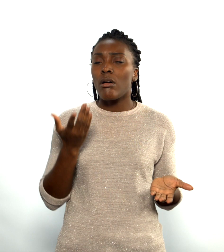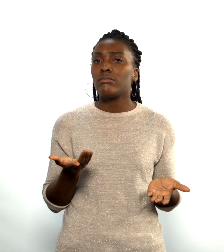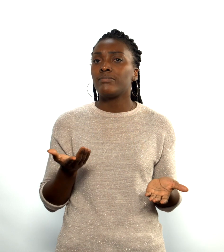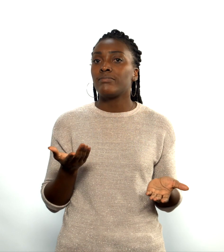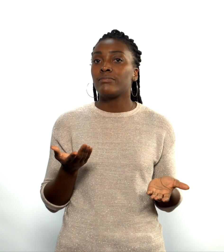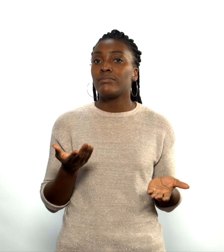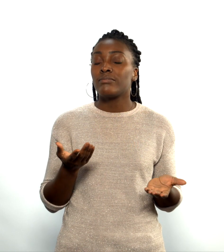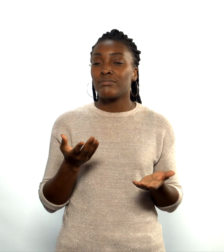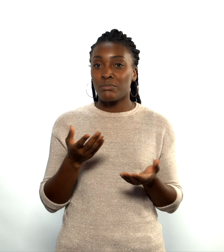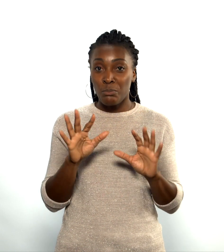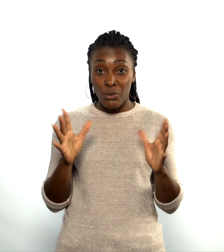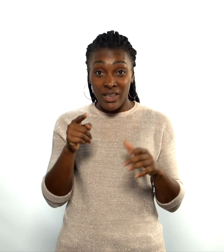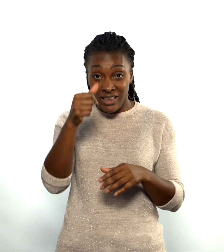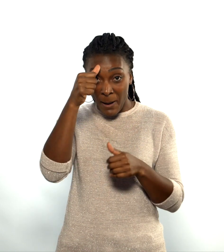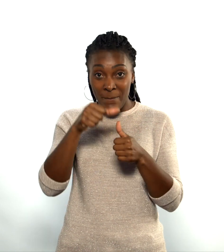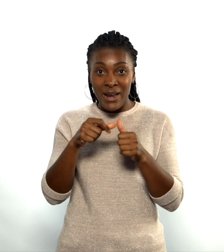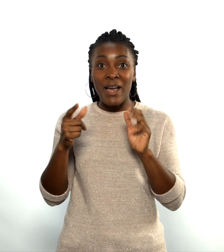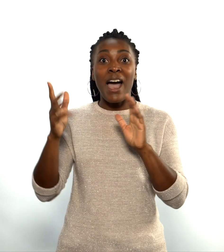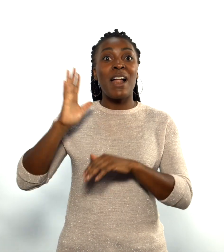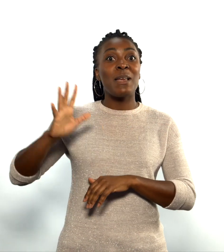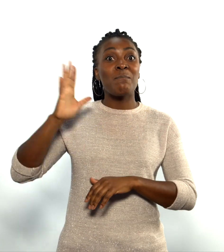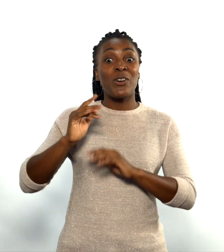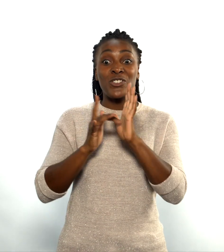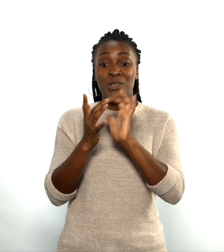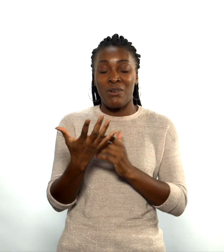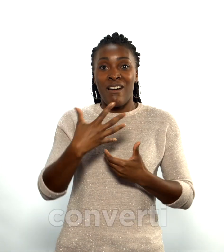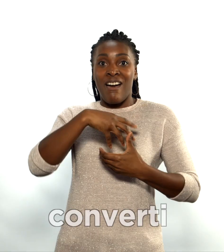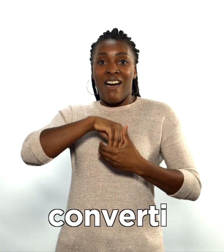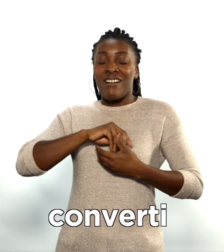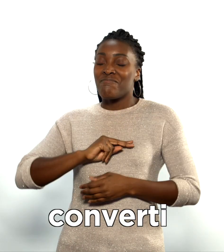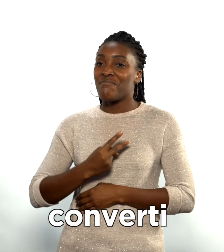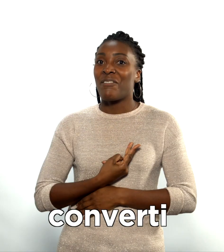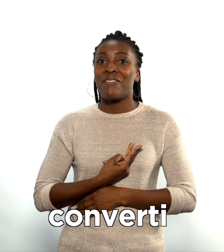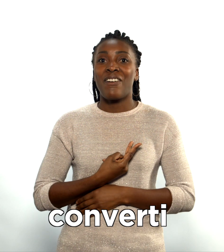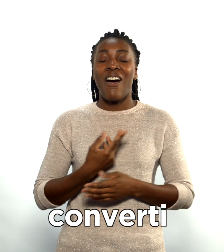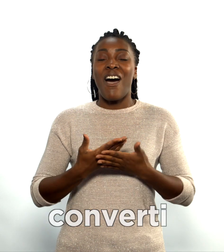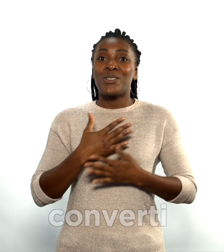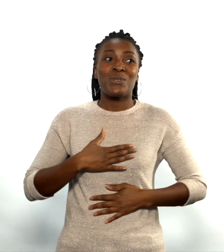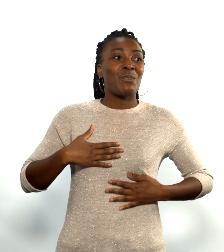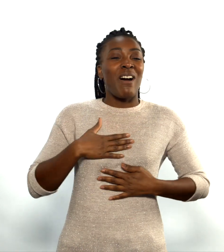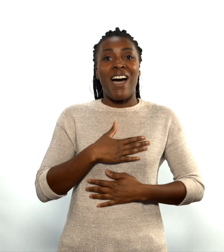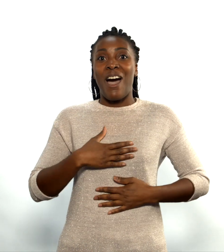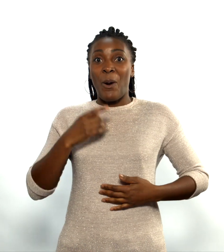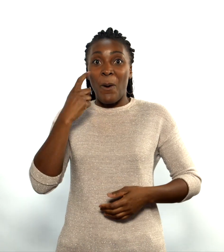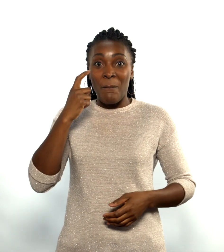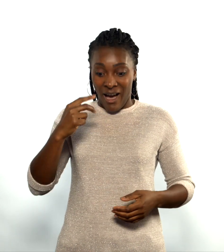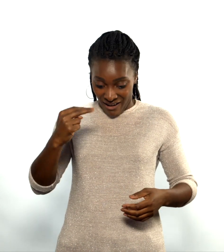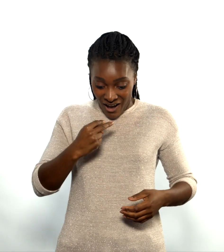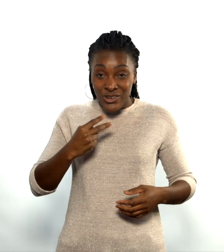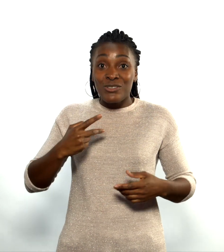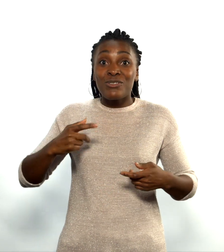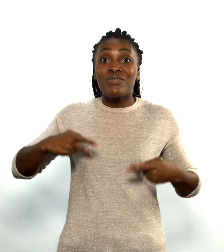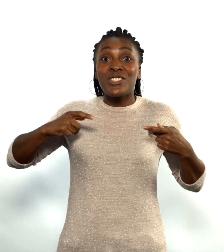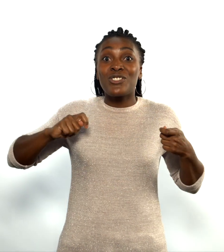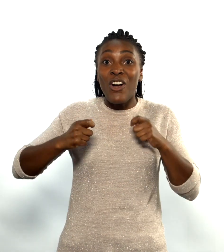Certainement, vous vous souvenez du moment où vous avez accepté Jésus dans votre vie. C'est des moments de joie où vous avez constaté des